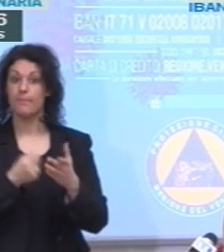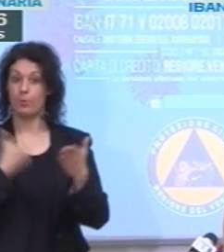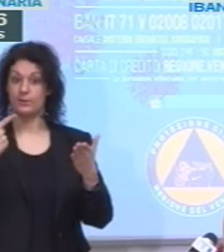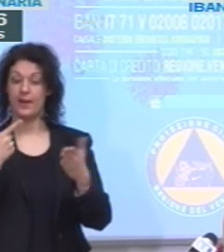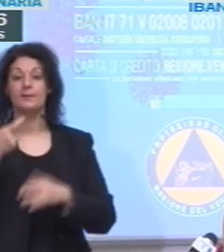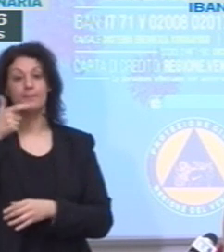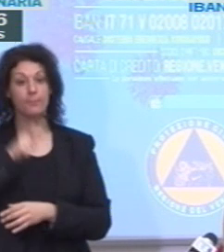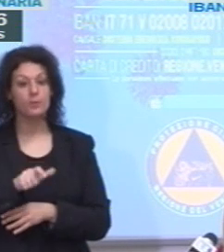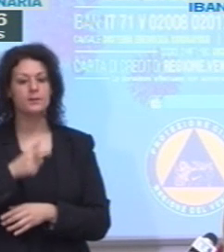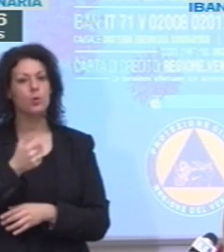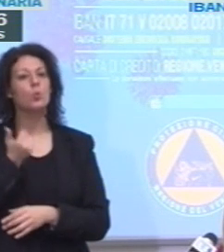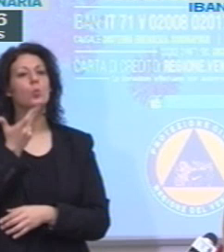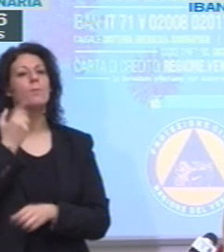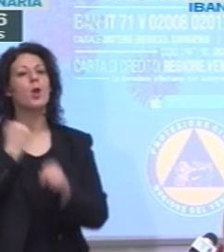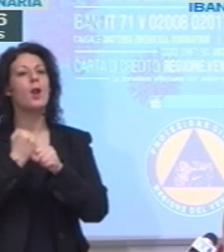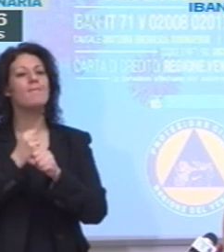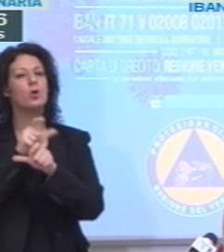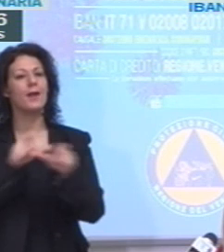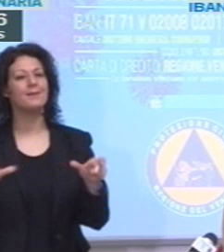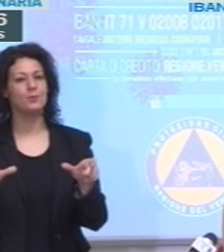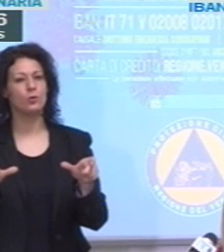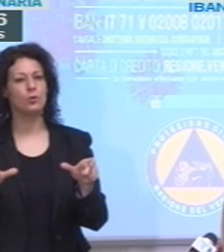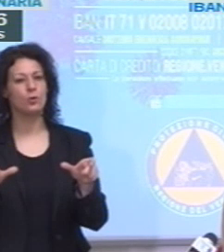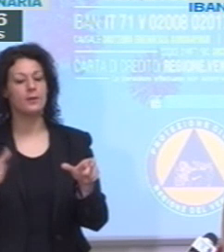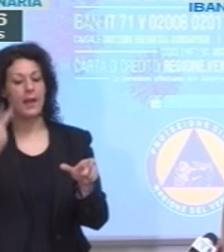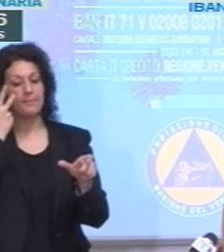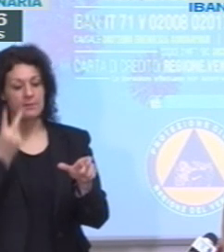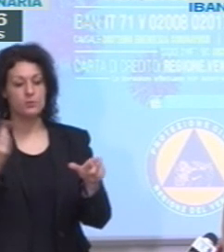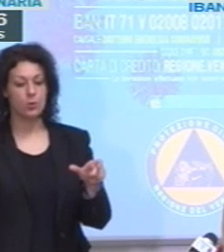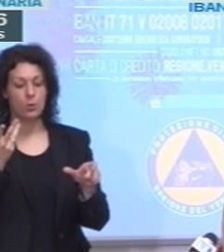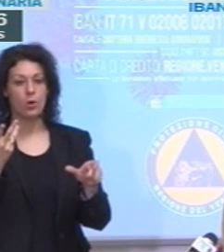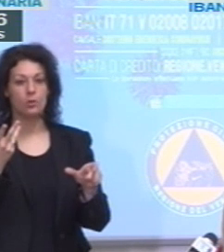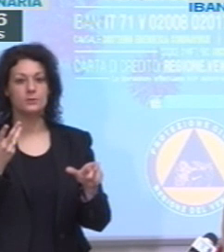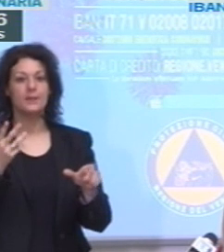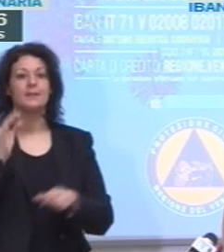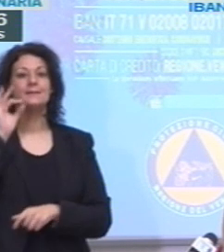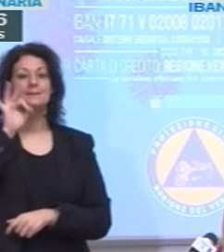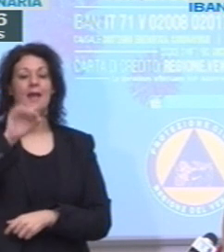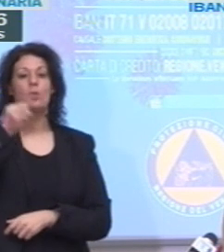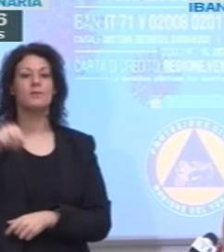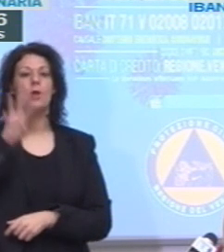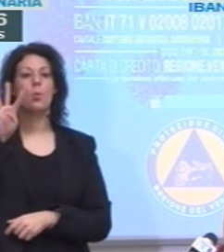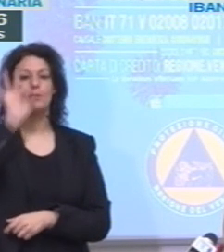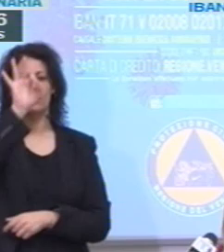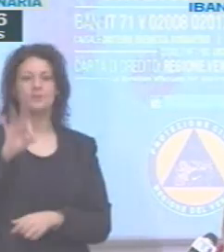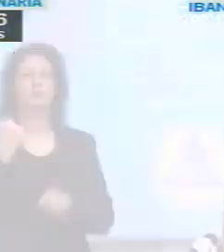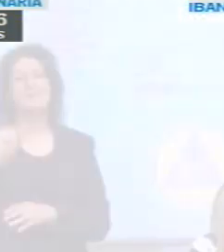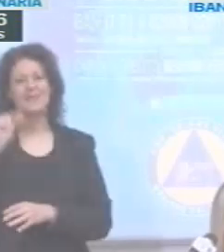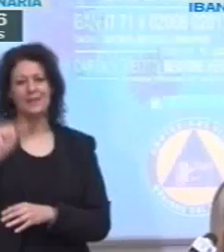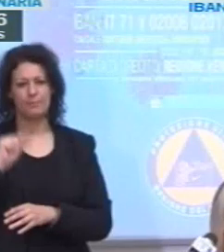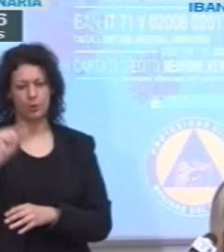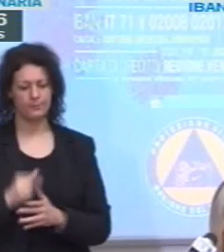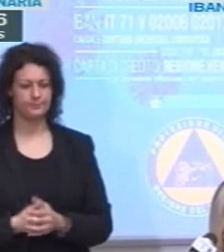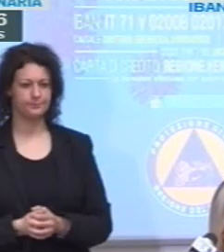su questo quantitativo di lavoratori la presenza di casi positivi è del 0,4%, quindi minima.